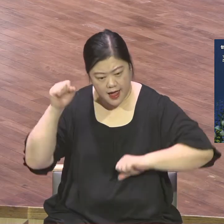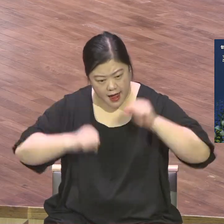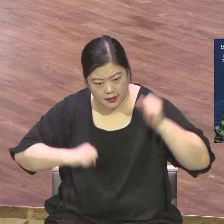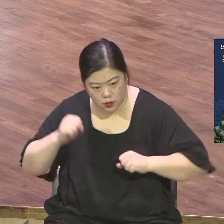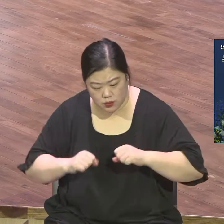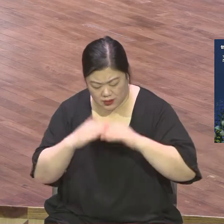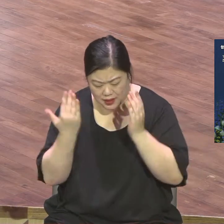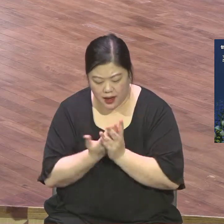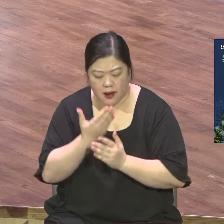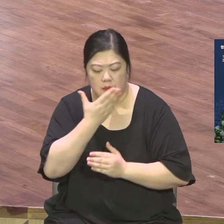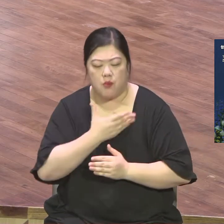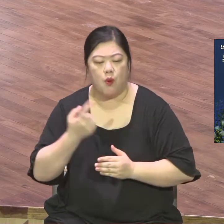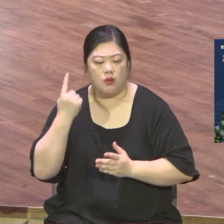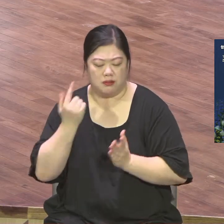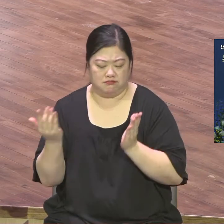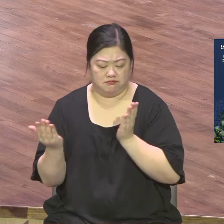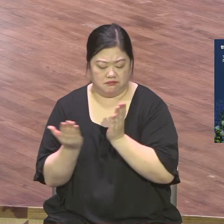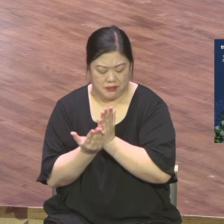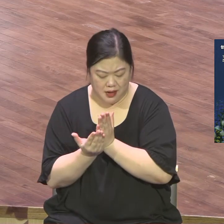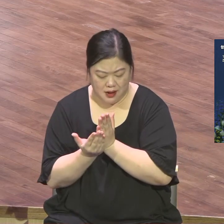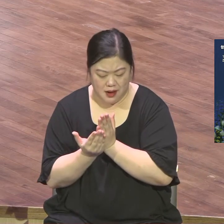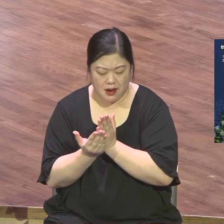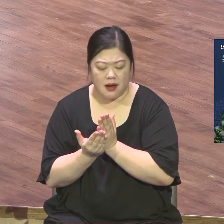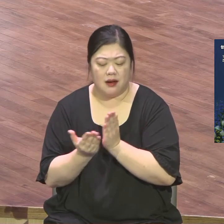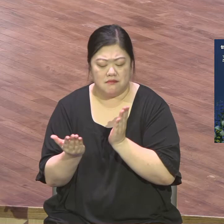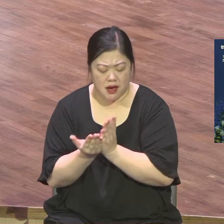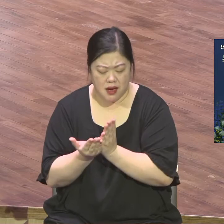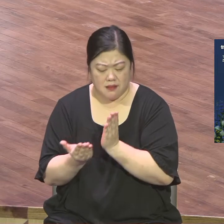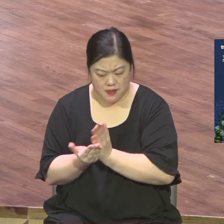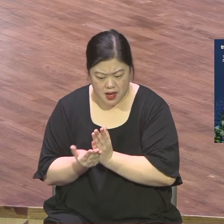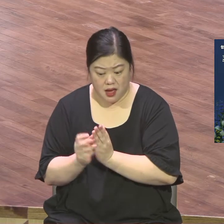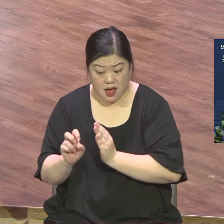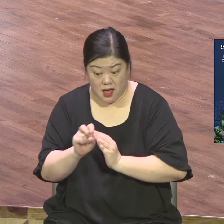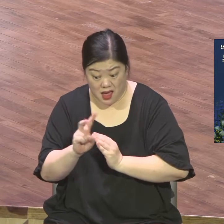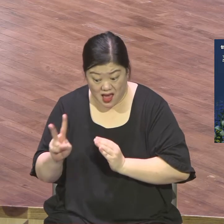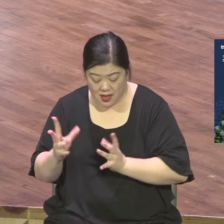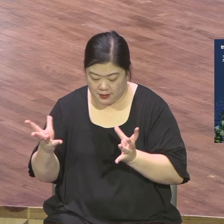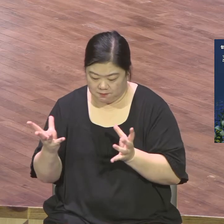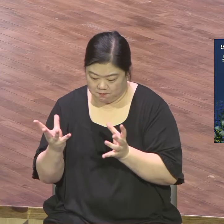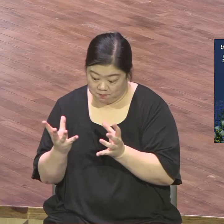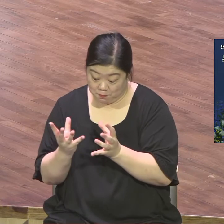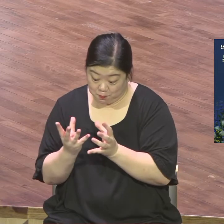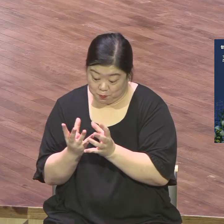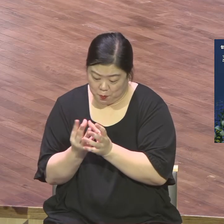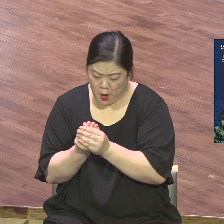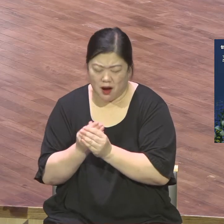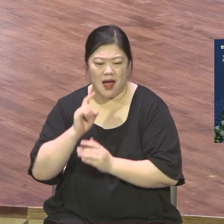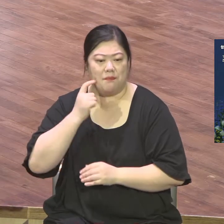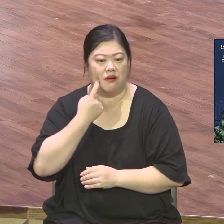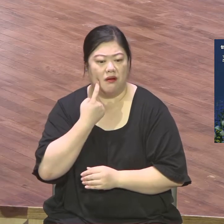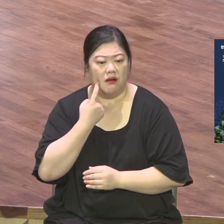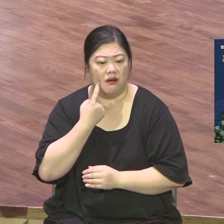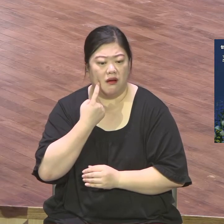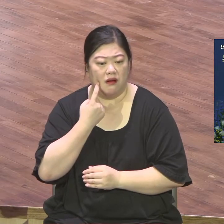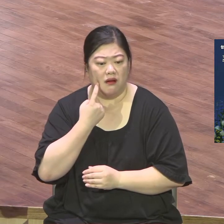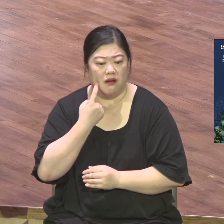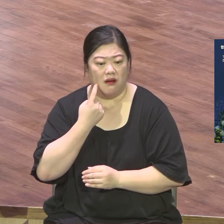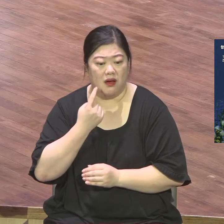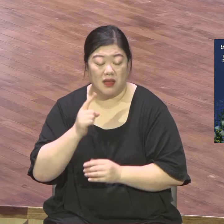됩니다. 복음적으로 바꿔야 그래야 시험에 들지 않습니다. 그래야 낙심하지 않습니다. 그래야 사단에게 안